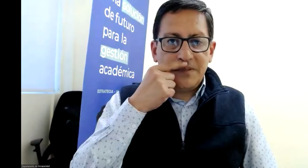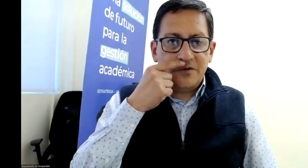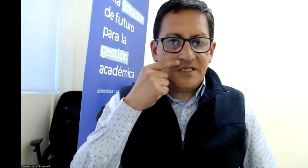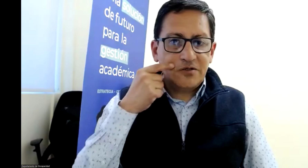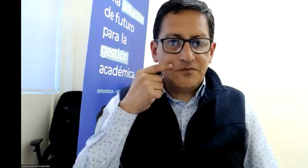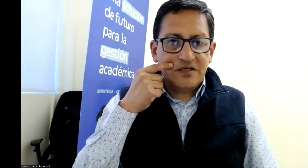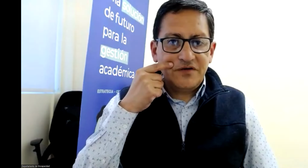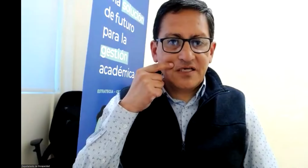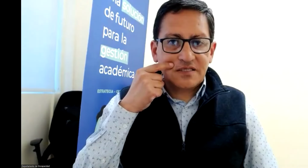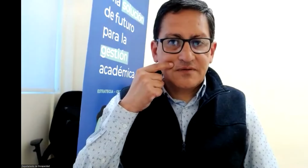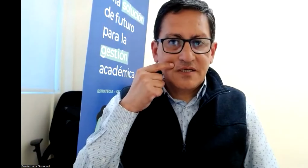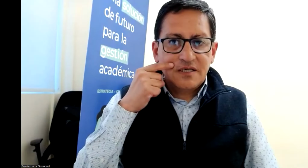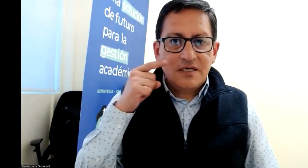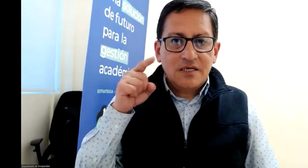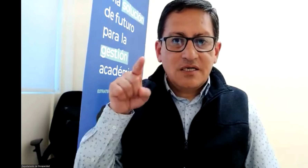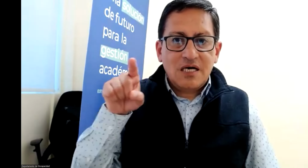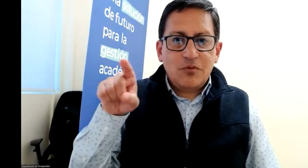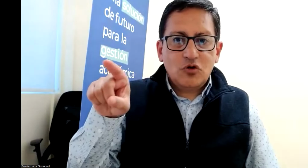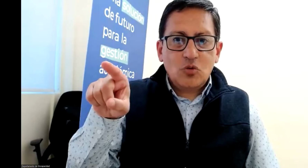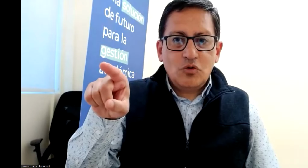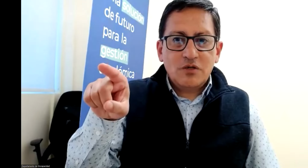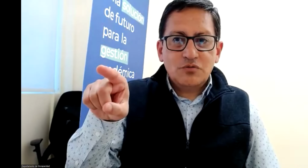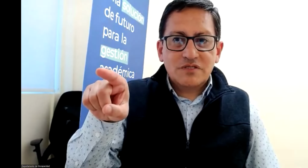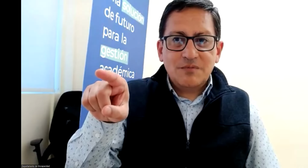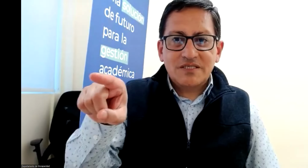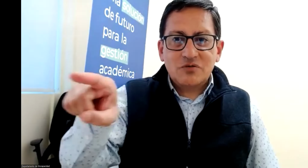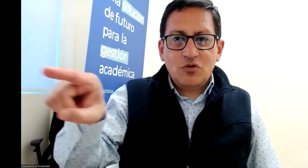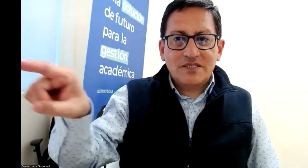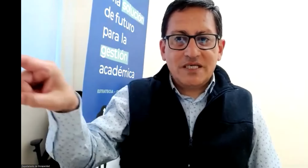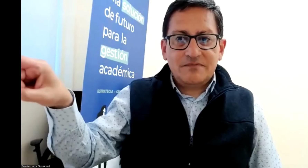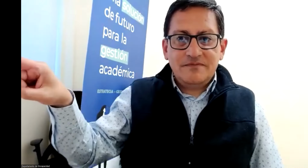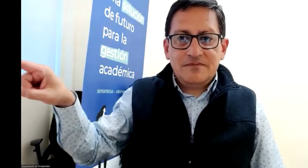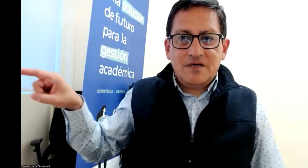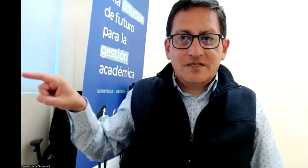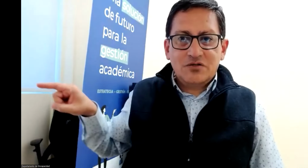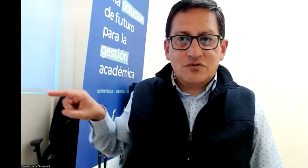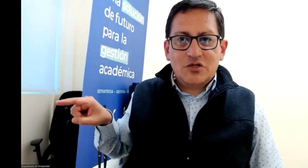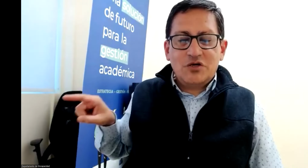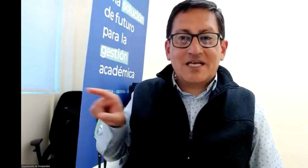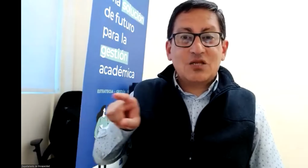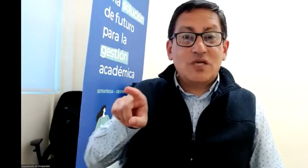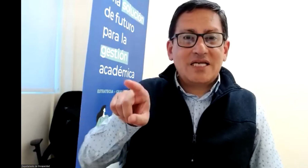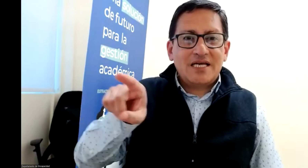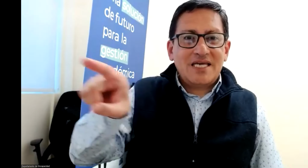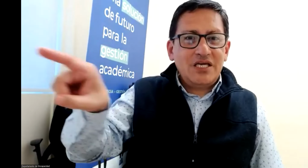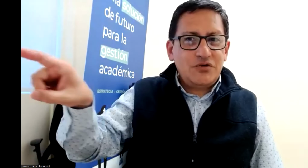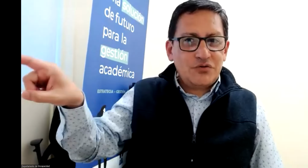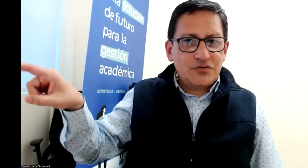bigotito y fíjense apunto como en un semicírculo hacia allá estoy abarcando un área ellos